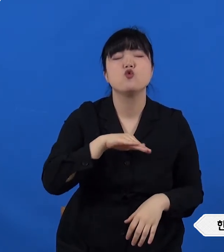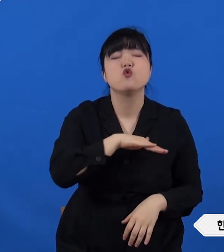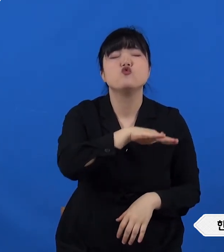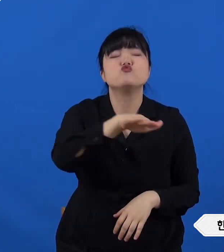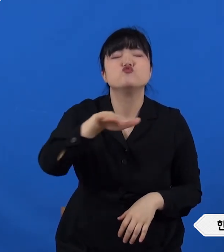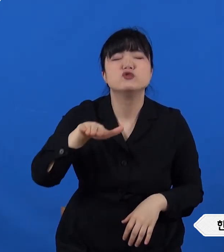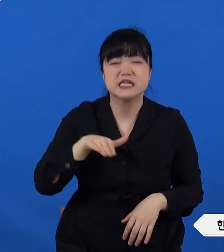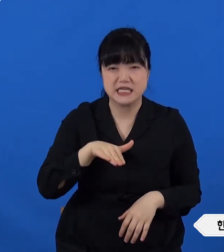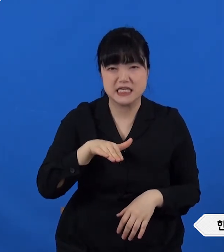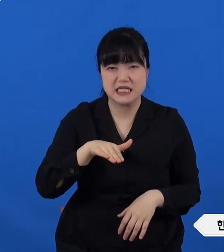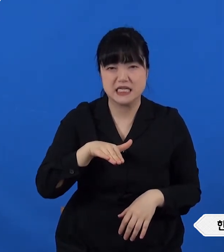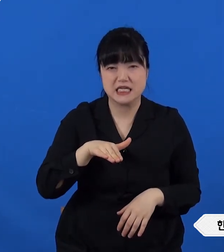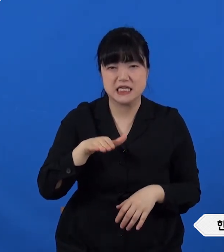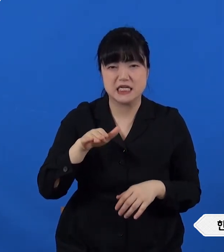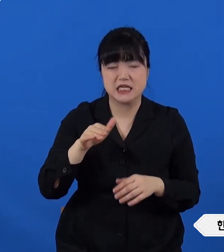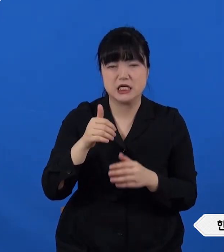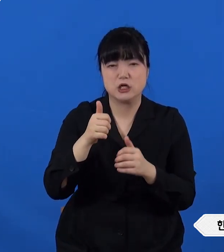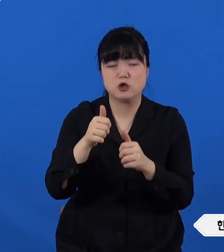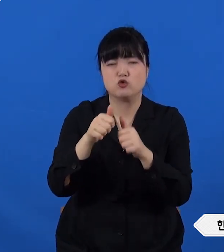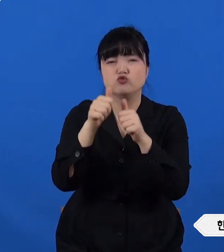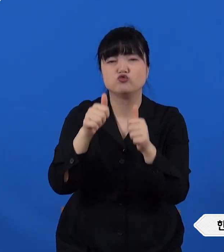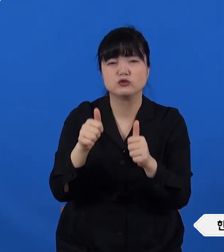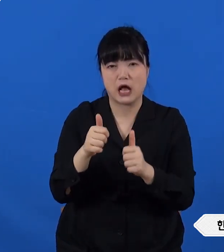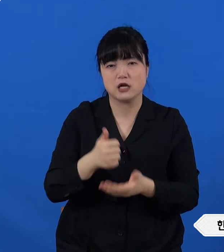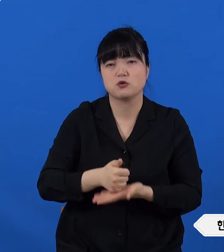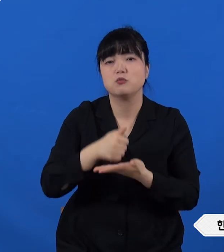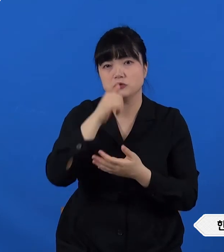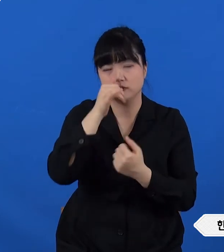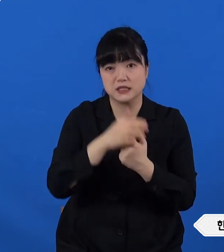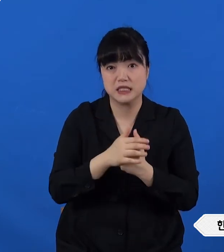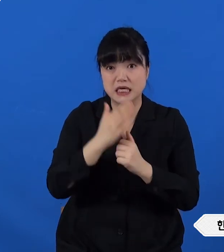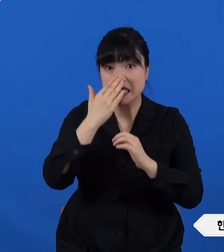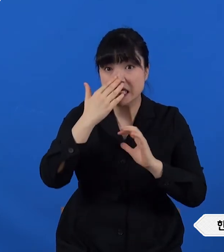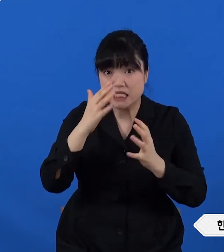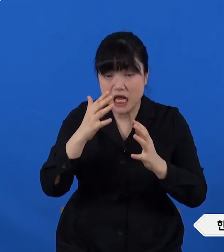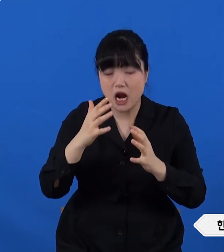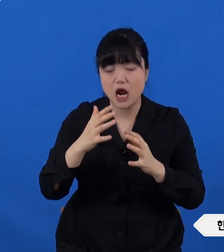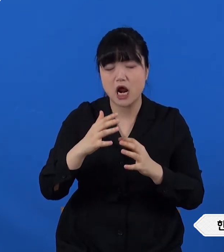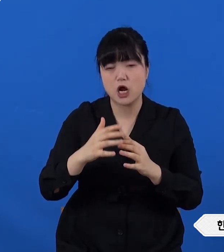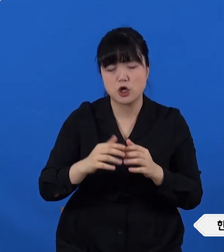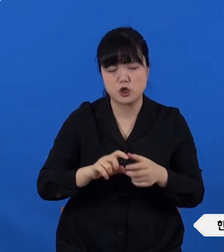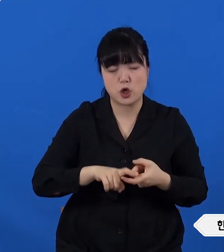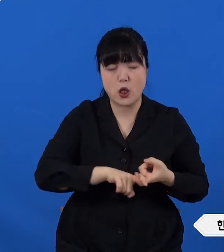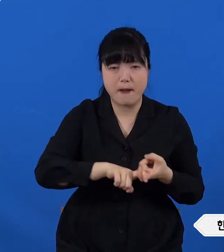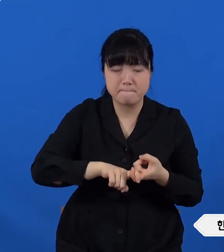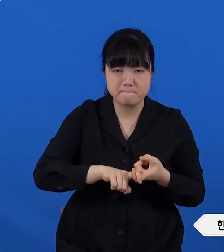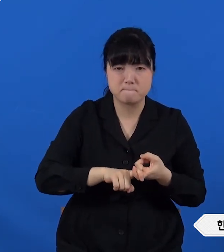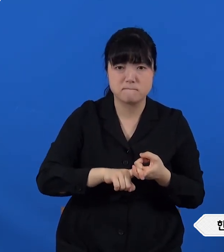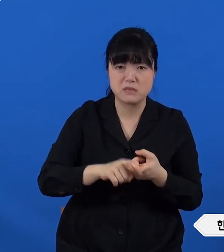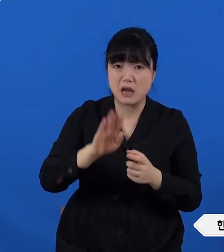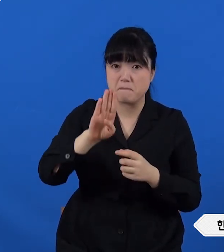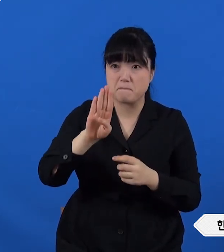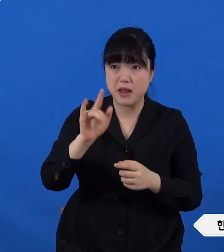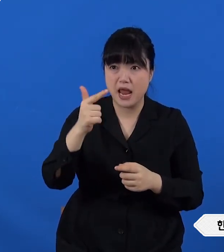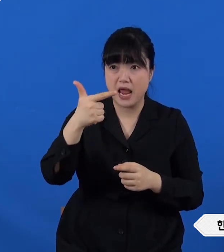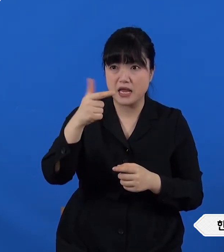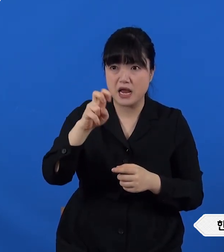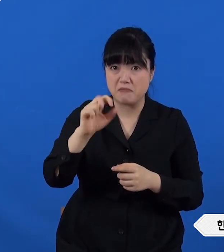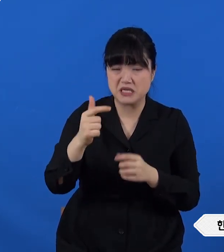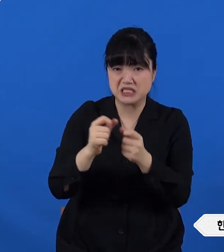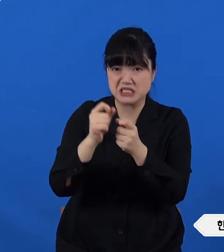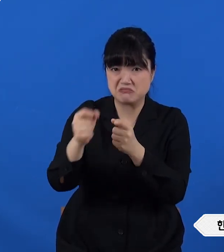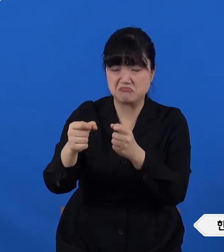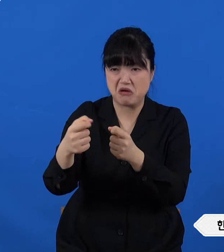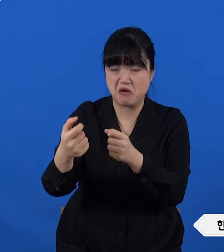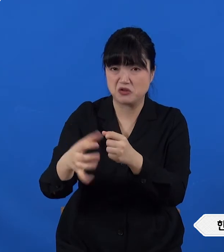우상이 있었습니다. 이스라엘 연합군은 처음부터 베냐민 지파하고 전쟁을 하자고 한 것은